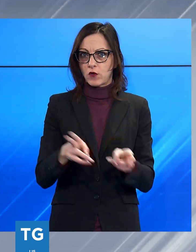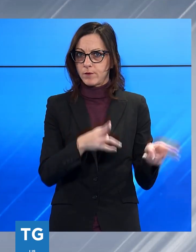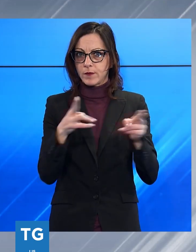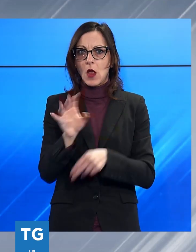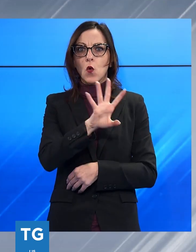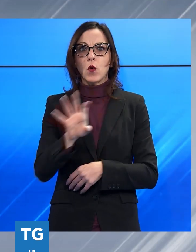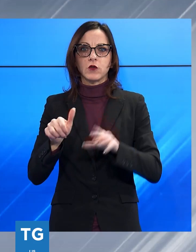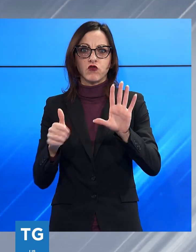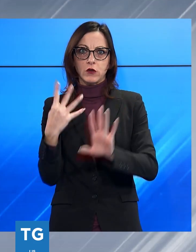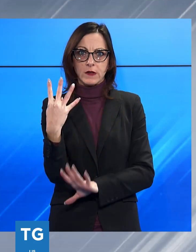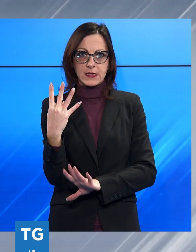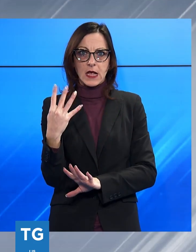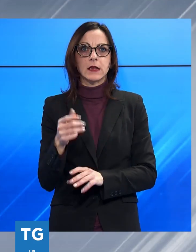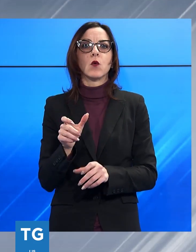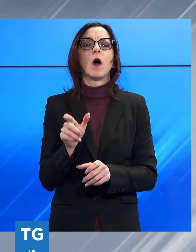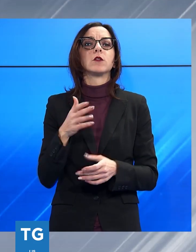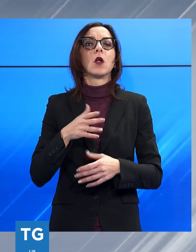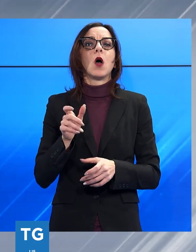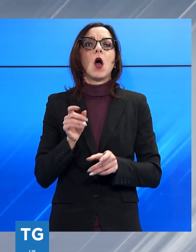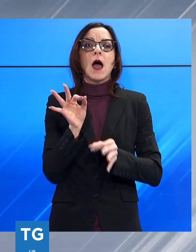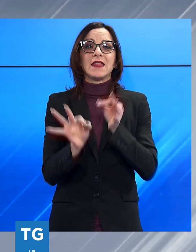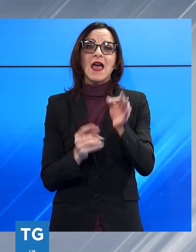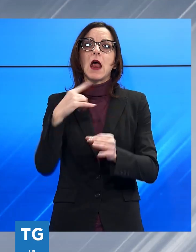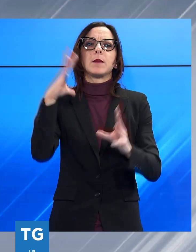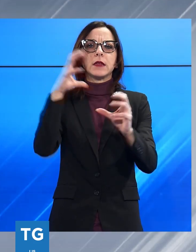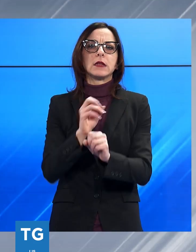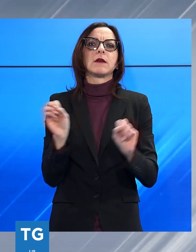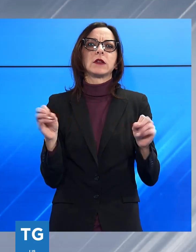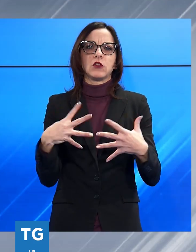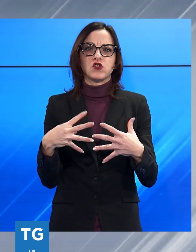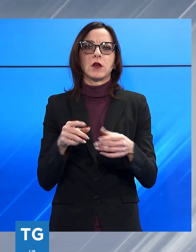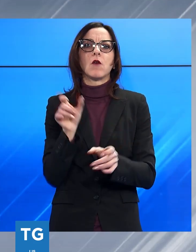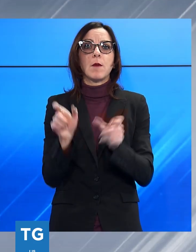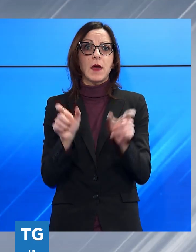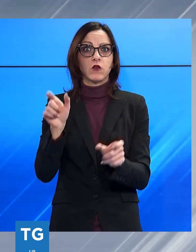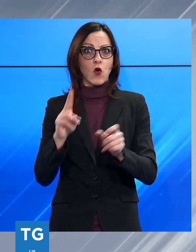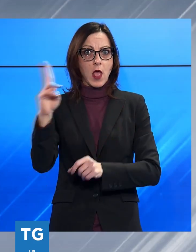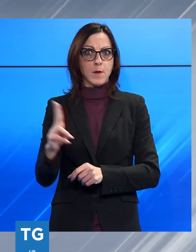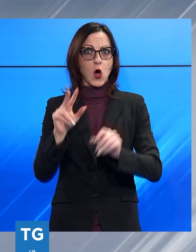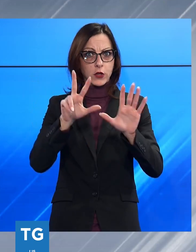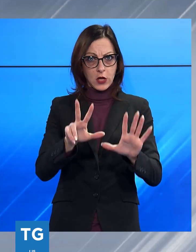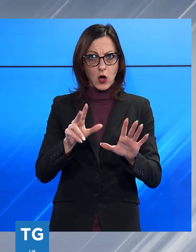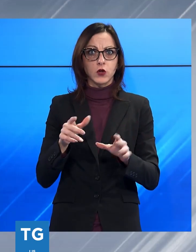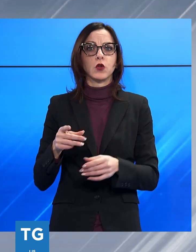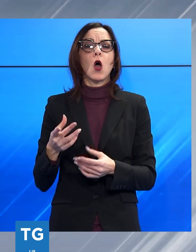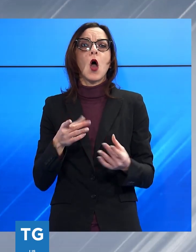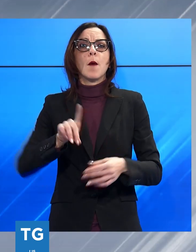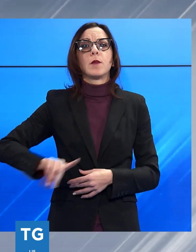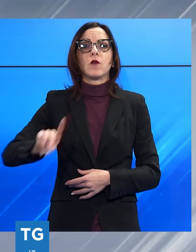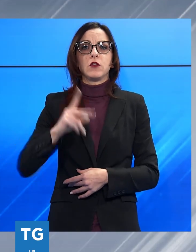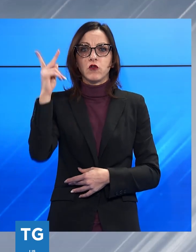464 19 le terapie Intensive i decessi sono stati otto i contagi in provincia di Lucca sono